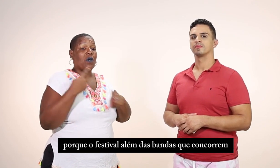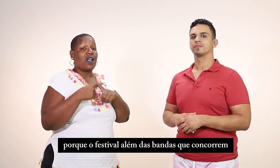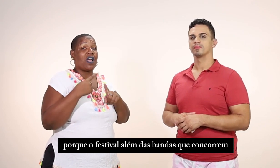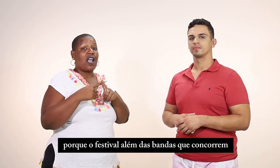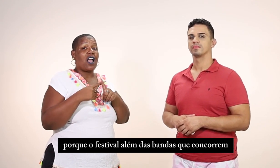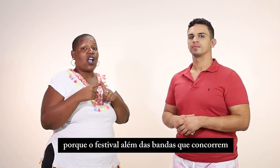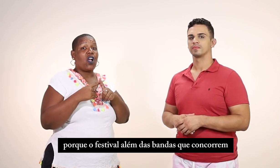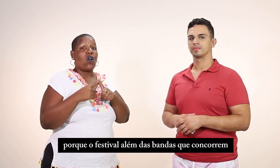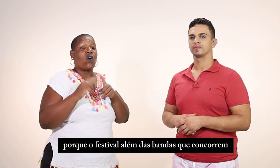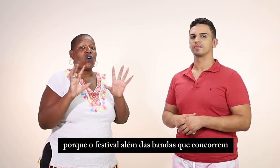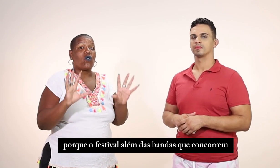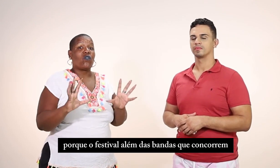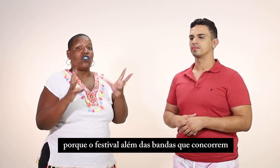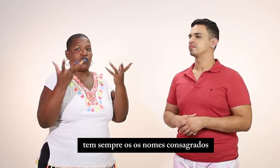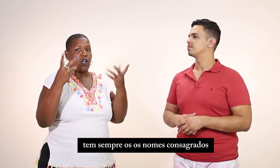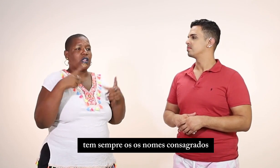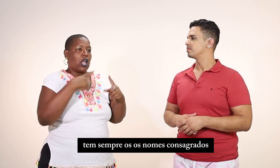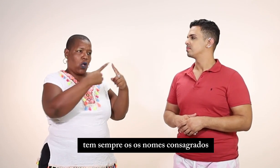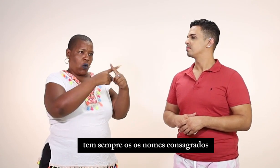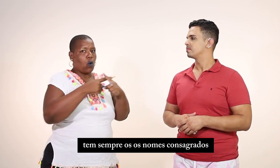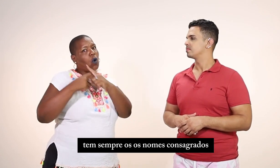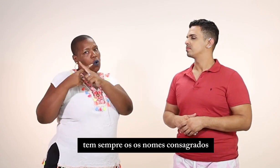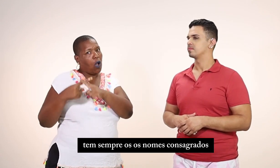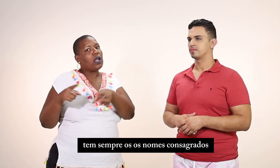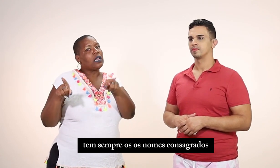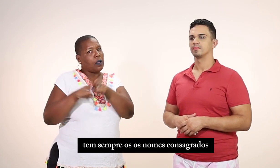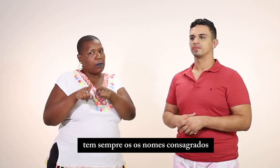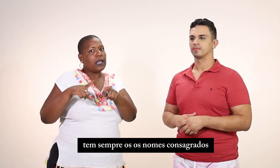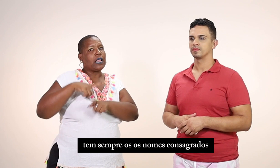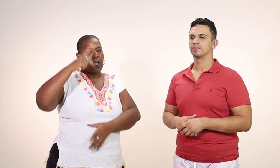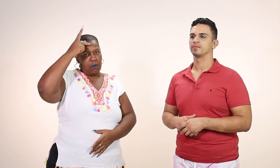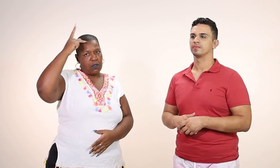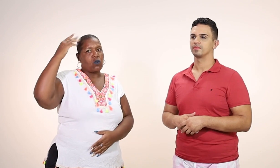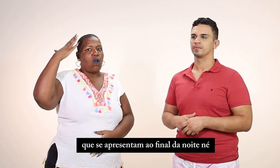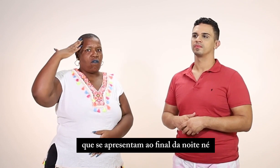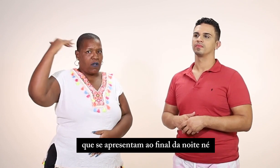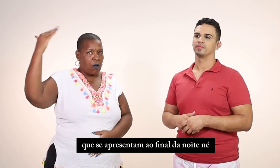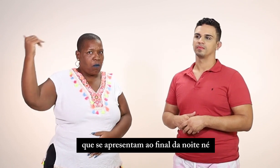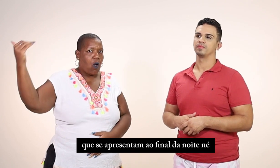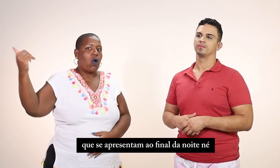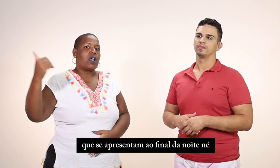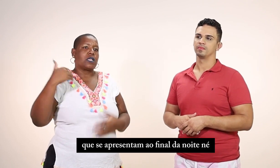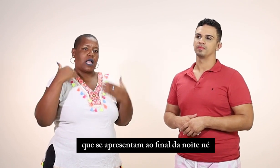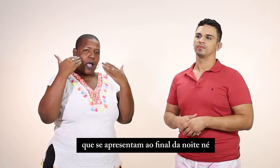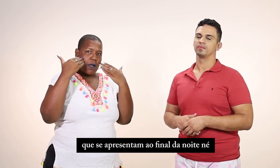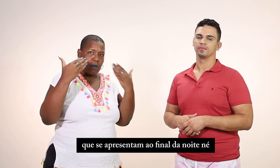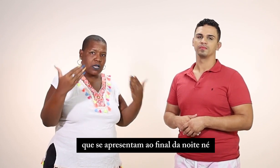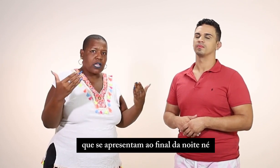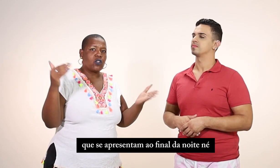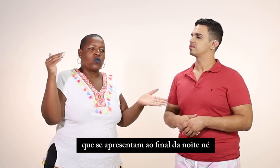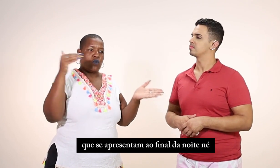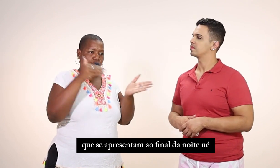além das bandas que concorrem, tem sempre os nomes consagrados que se apresentam ao final da noite,